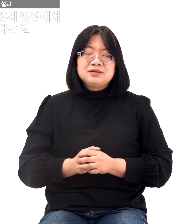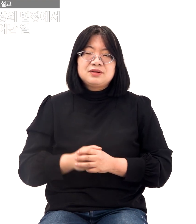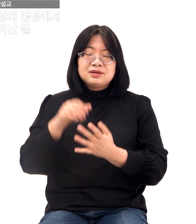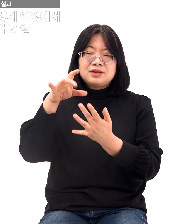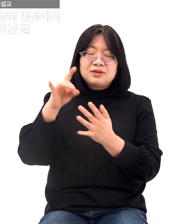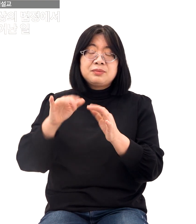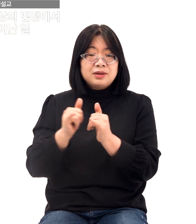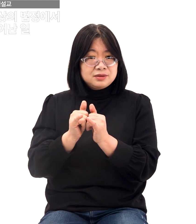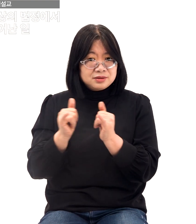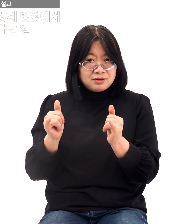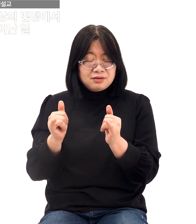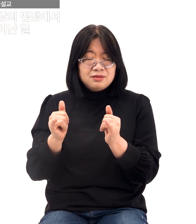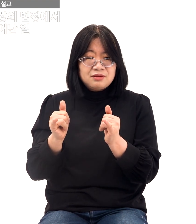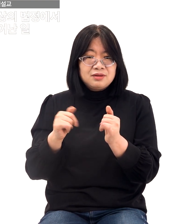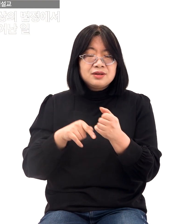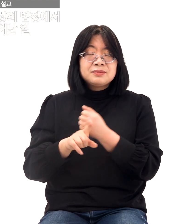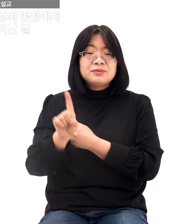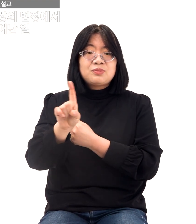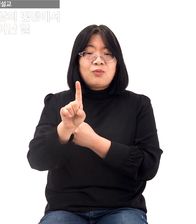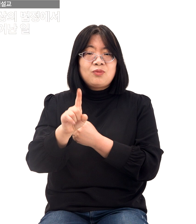택한 백성이라는 것은